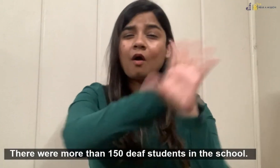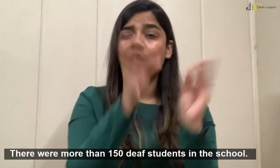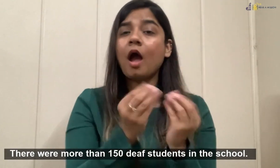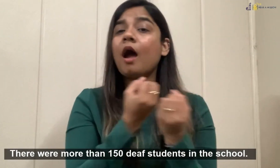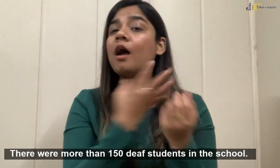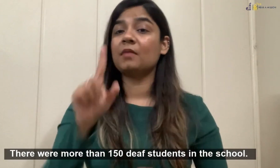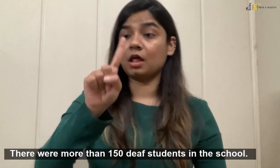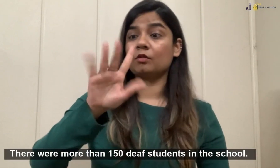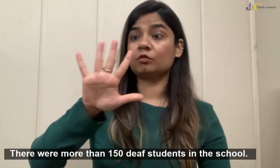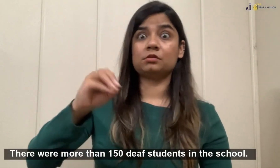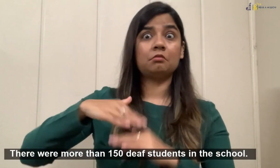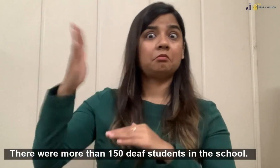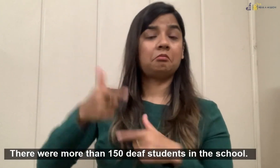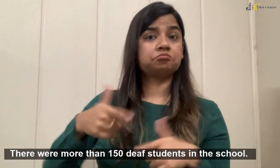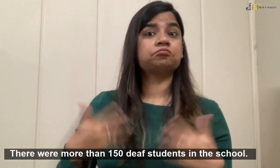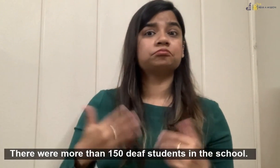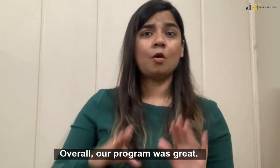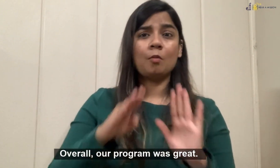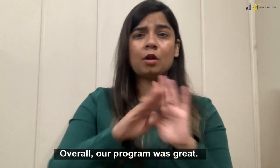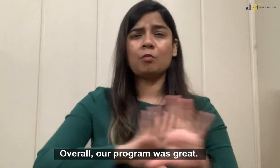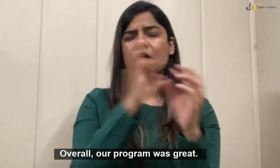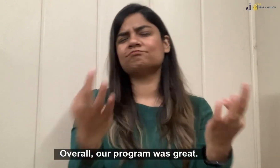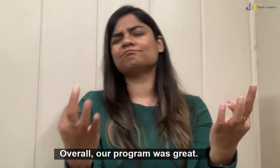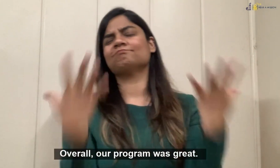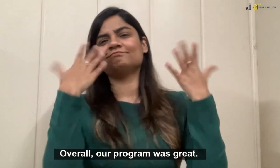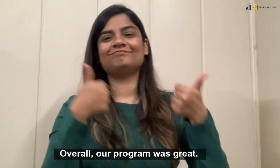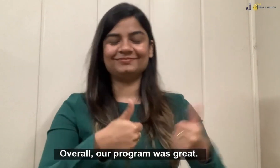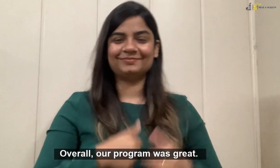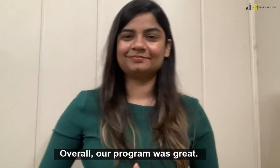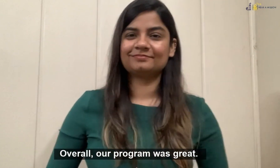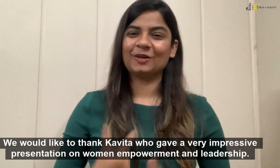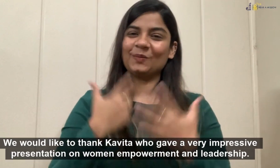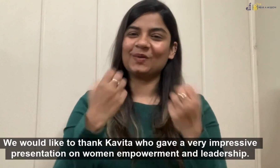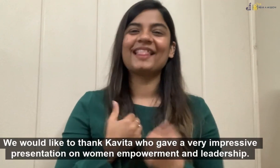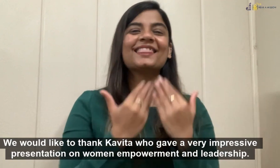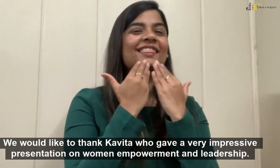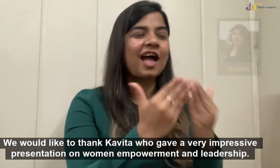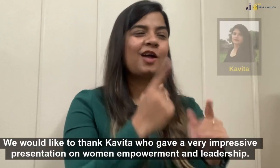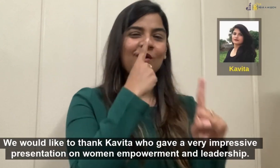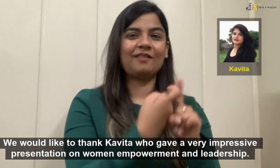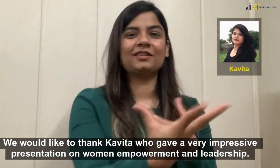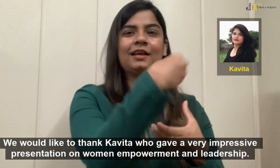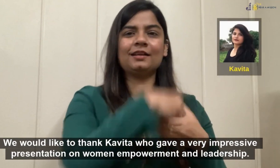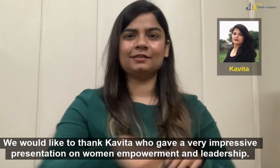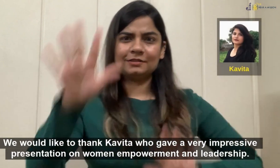जीतने वालों को हमने उपहार दिया। 150 से अधिक बच्चों ने इसमें भाग लिया। ये कार्यक्रम बहुत ही अच्छा रहा। मैं कविता का बहुत धन्यवाद करना